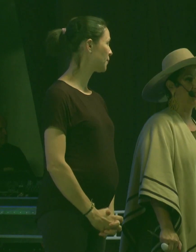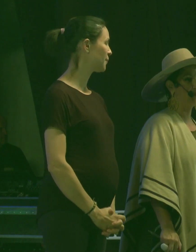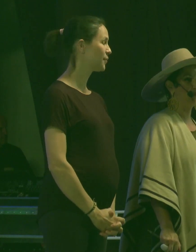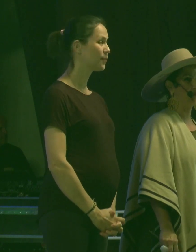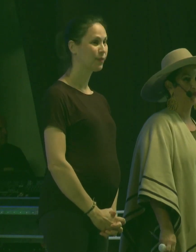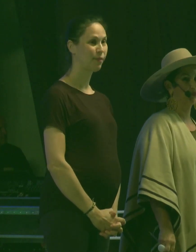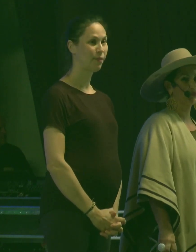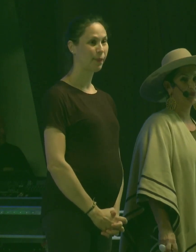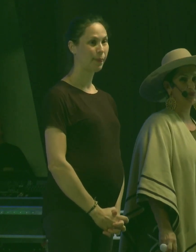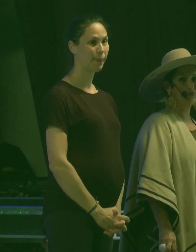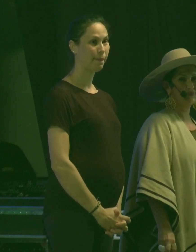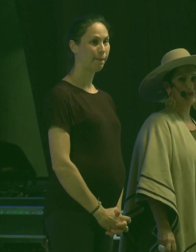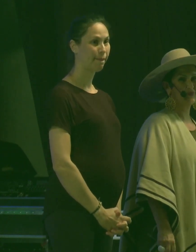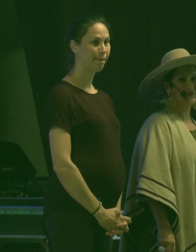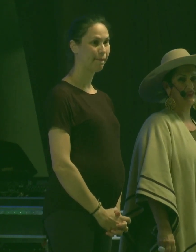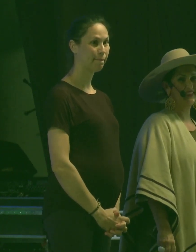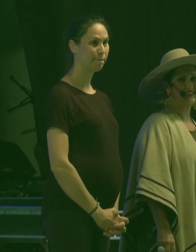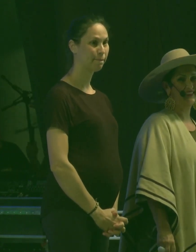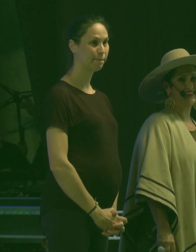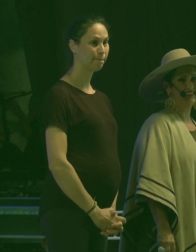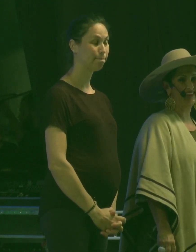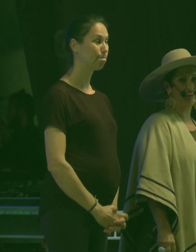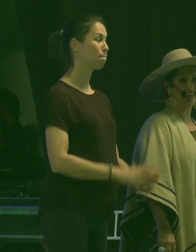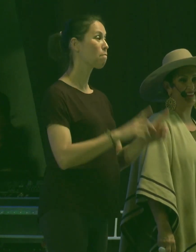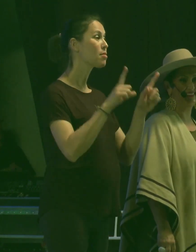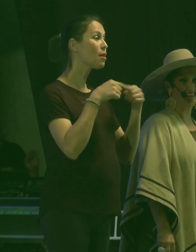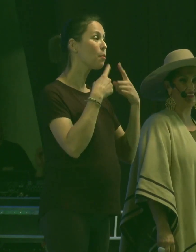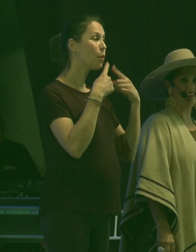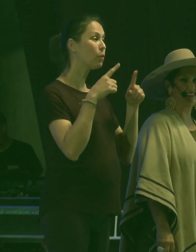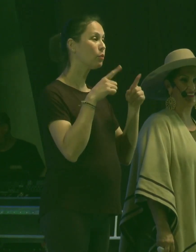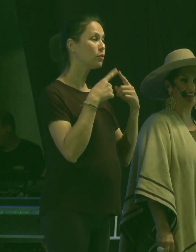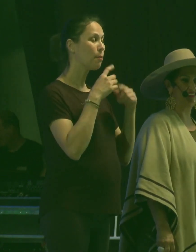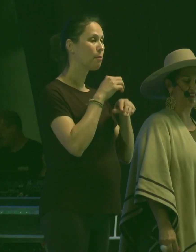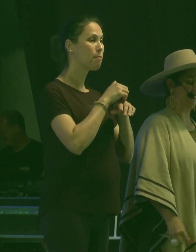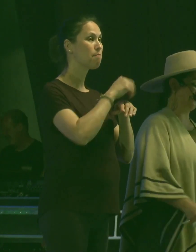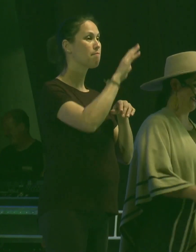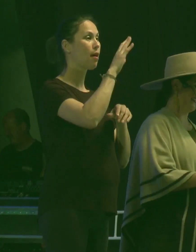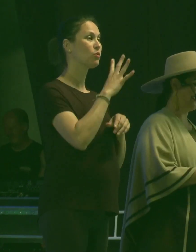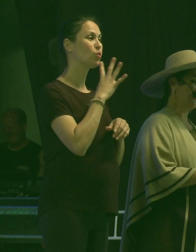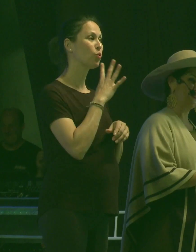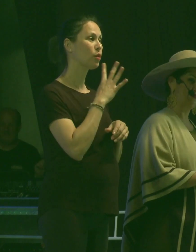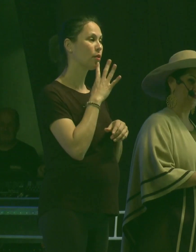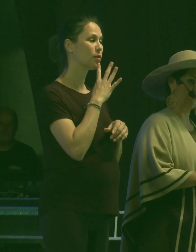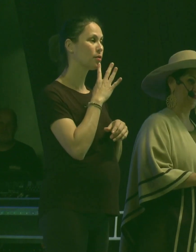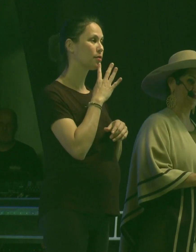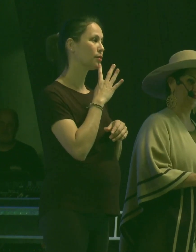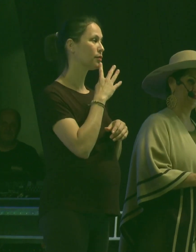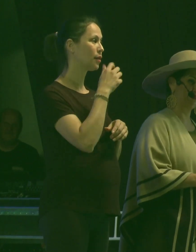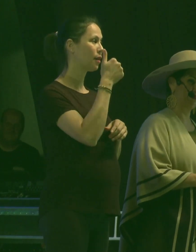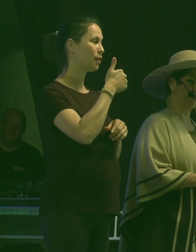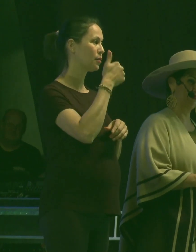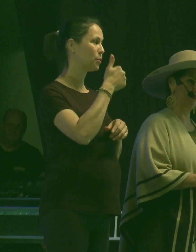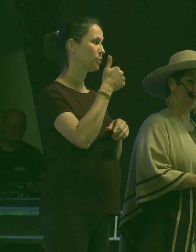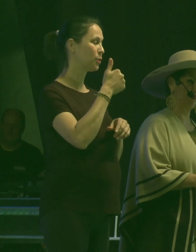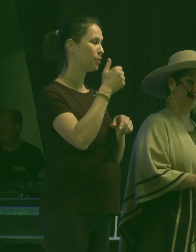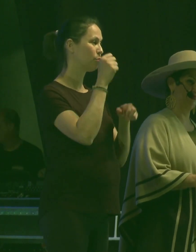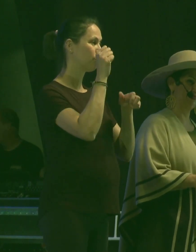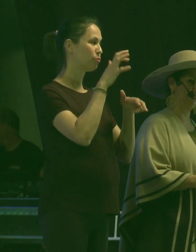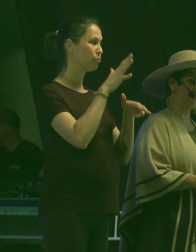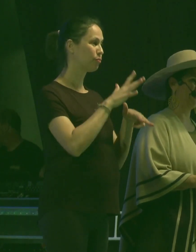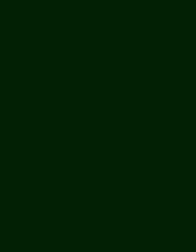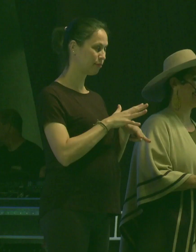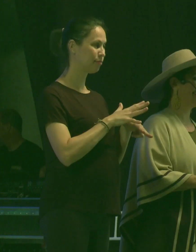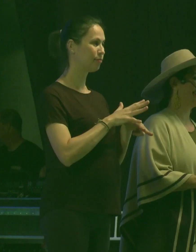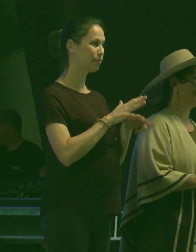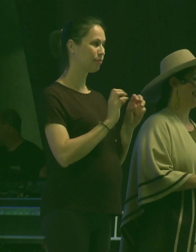Senhoras e senhores, a música mais popular da 11ª edição do Festival Canto